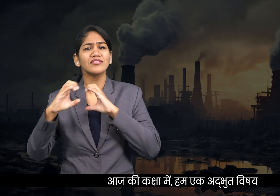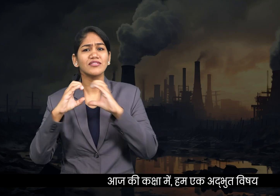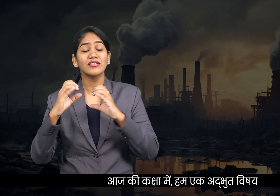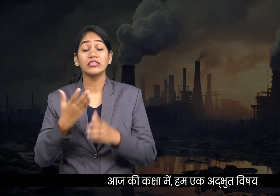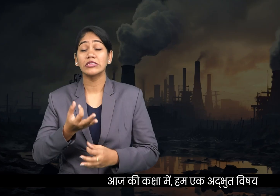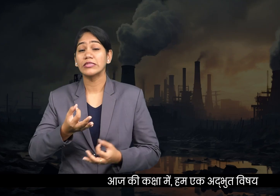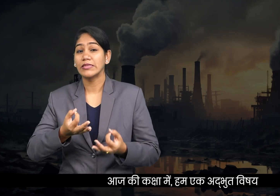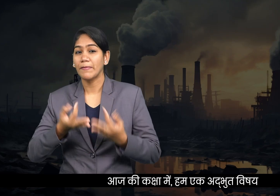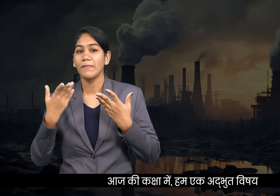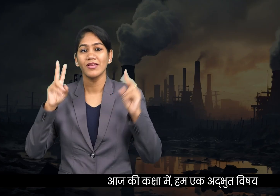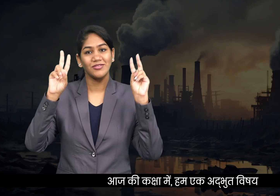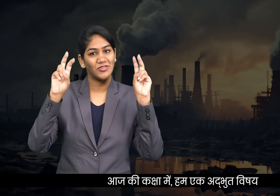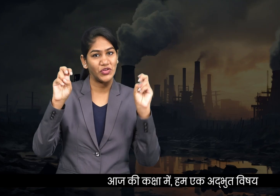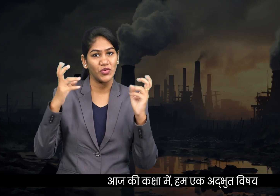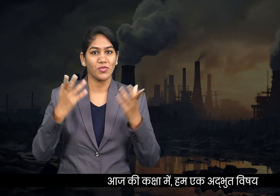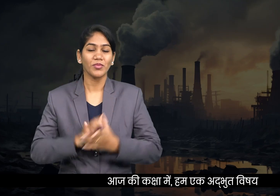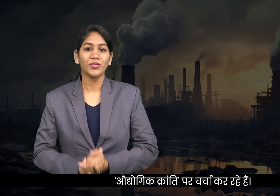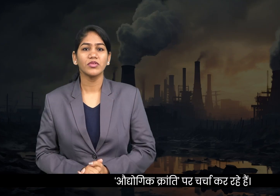अद्भुत विषय